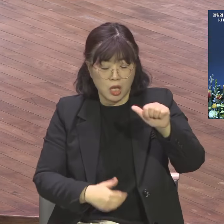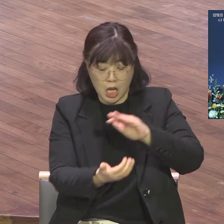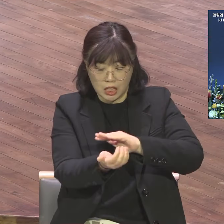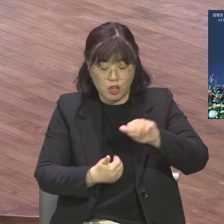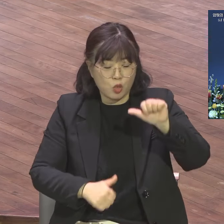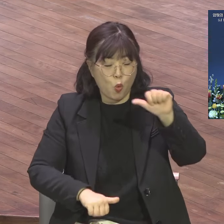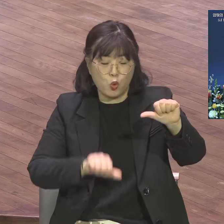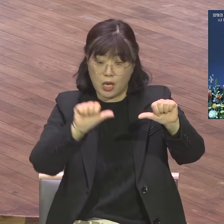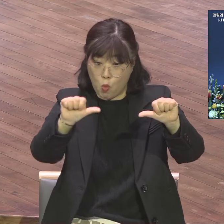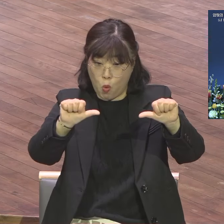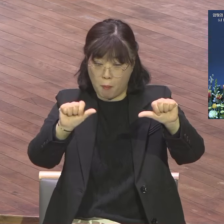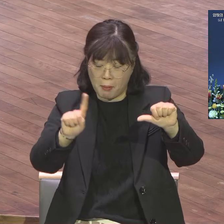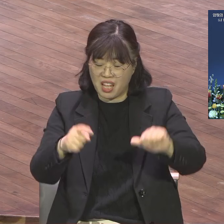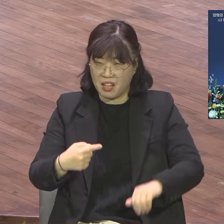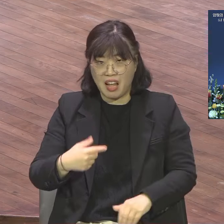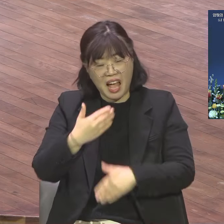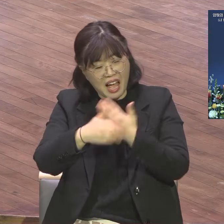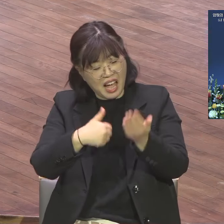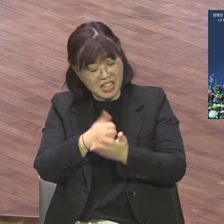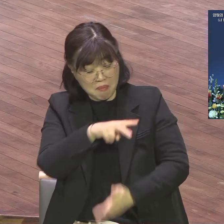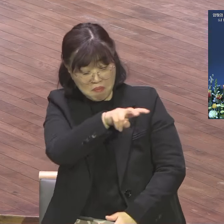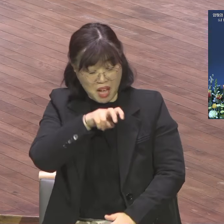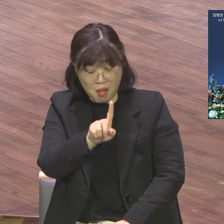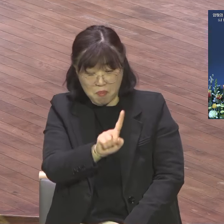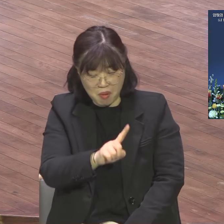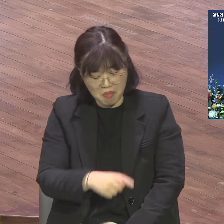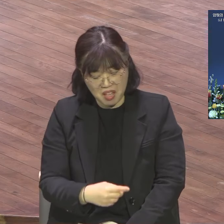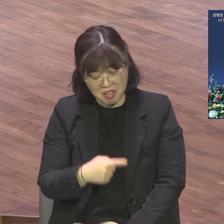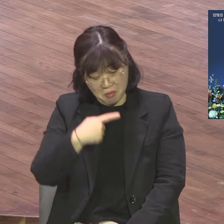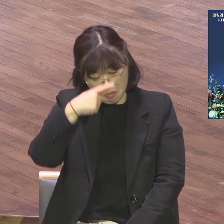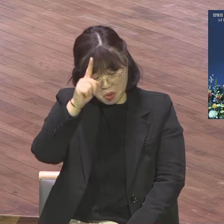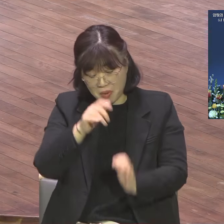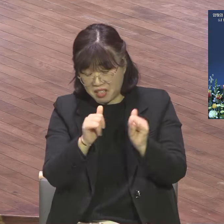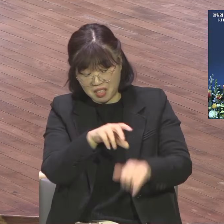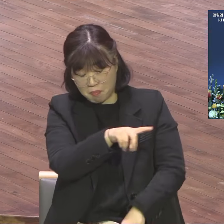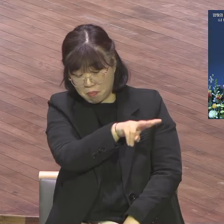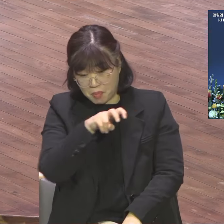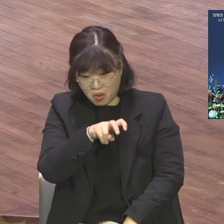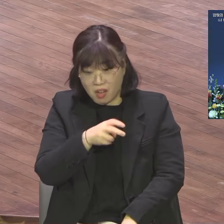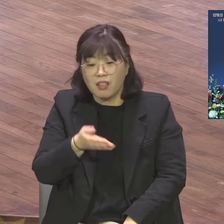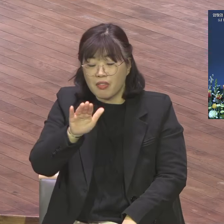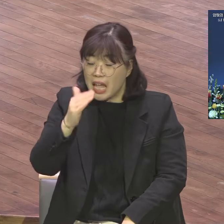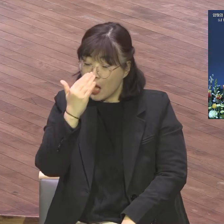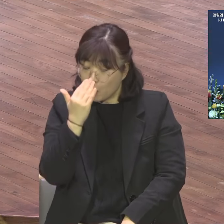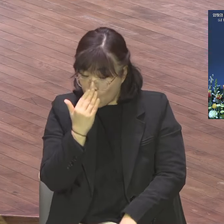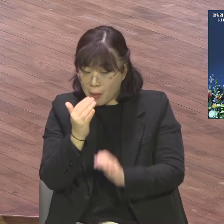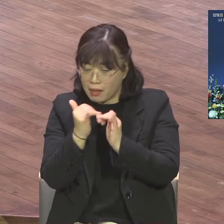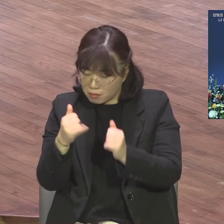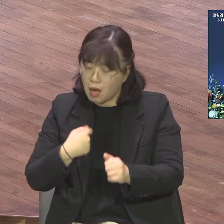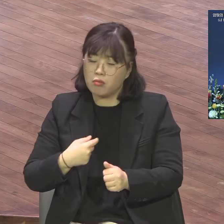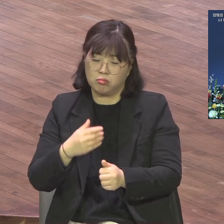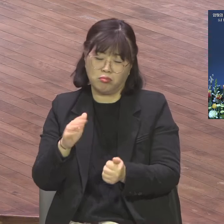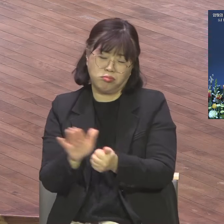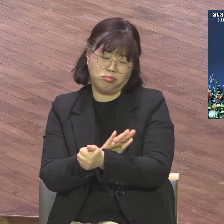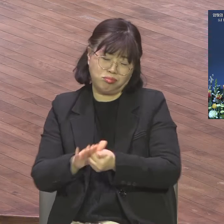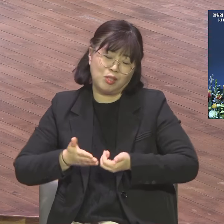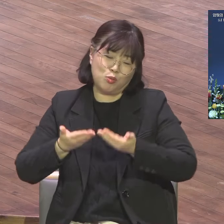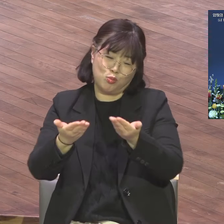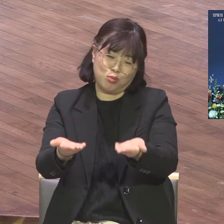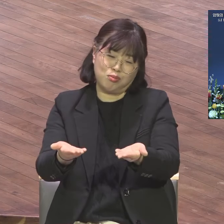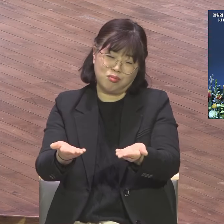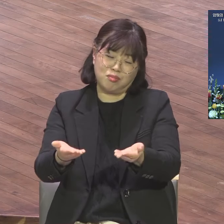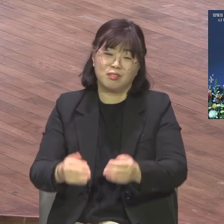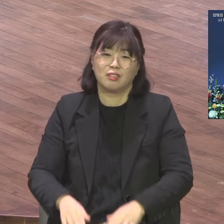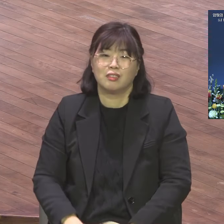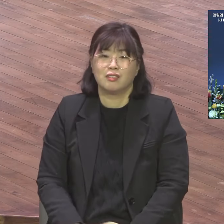자를 대적하시되 겸손한 자들에게는 은혜를 주신다 그렇게 말씀하셨어요. 겸손한 사람을 대적하고 겸손한